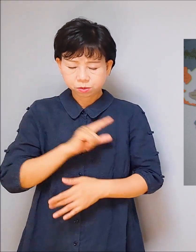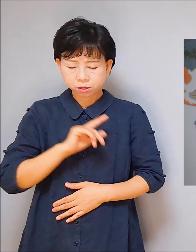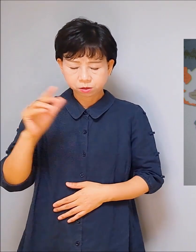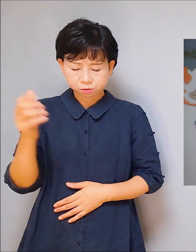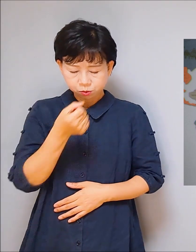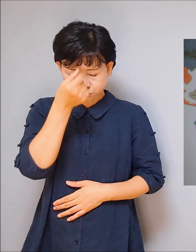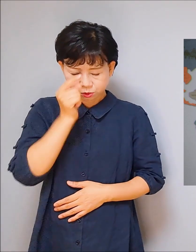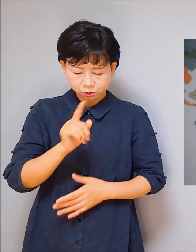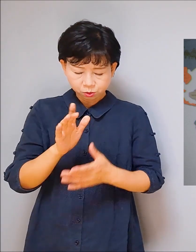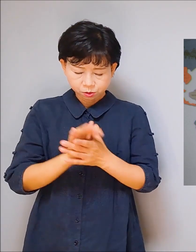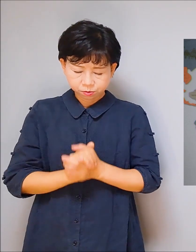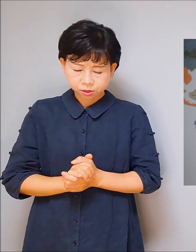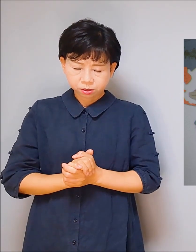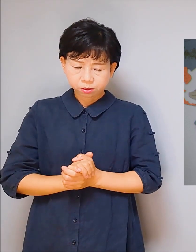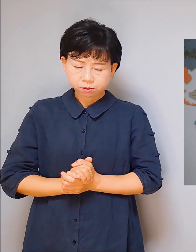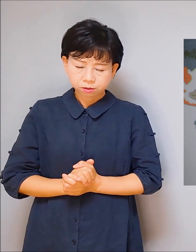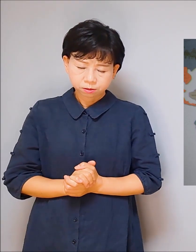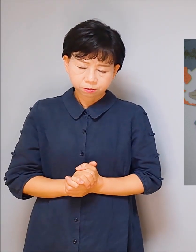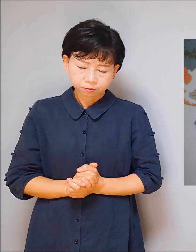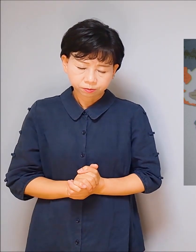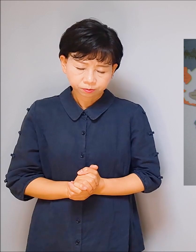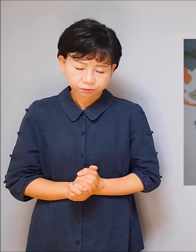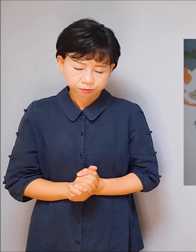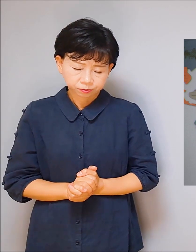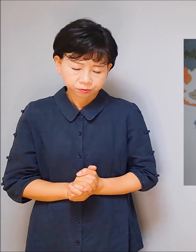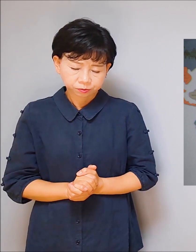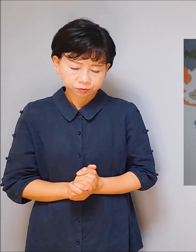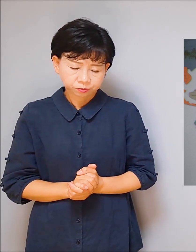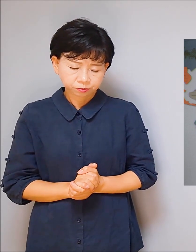이름으로 기도드립니다. 아멘.